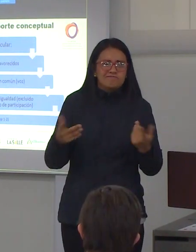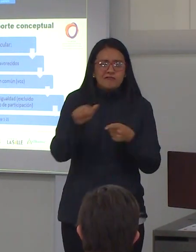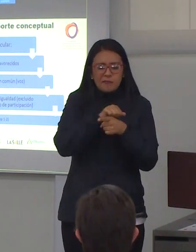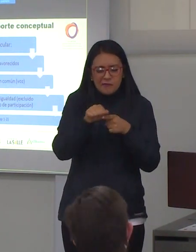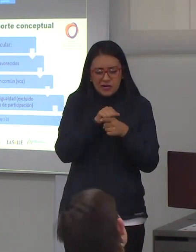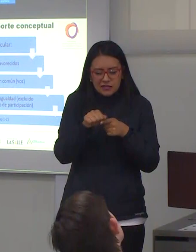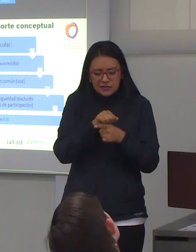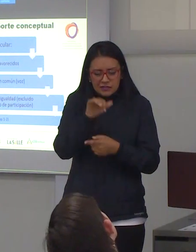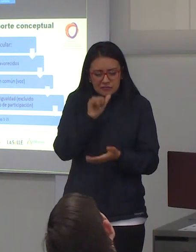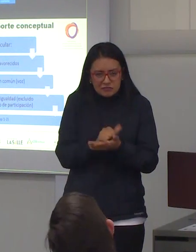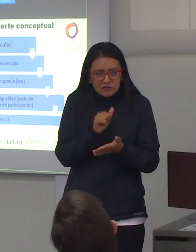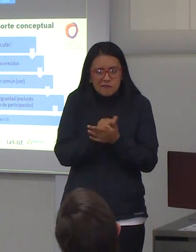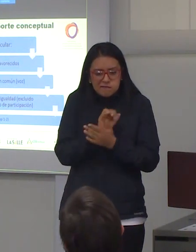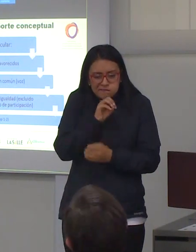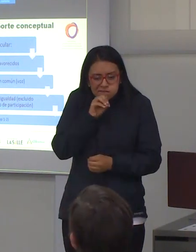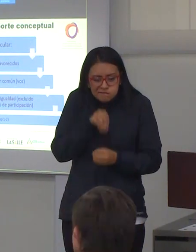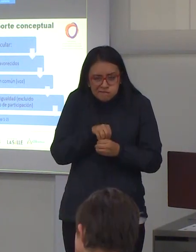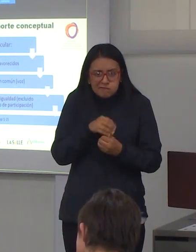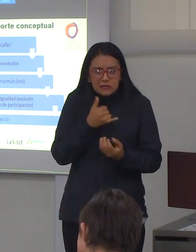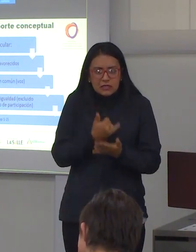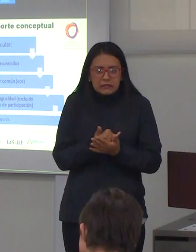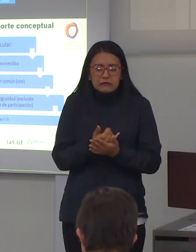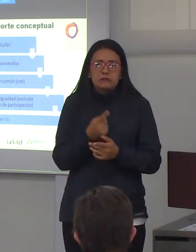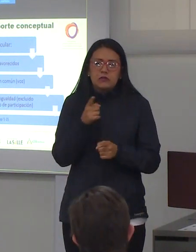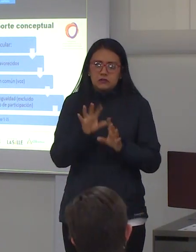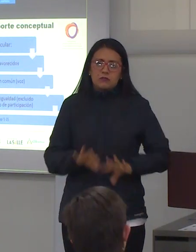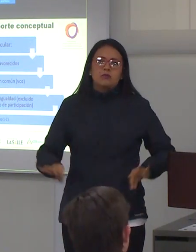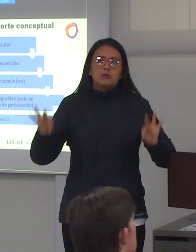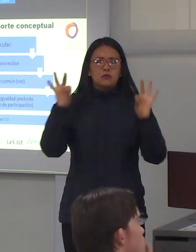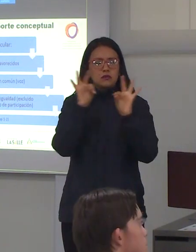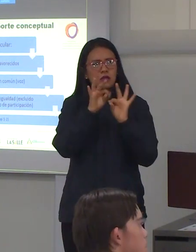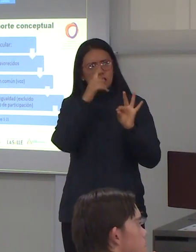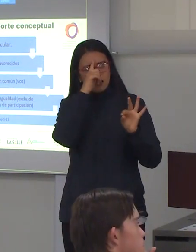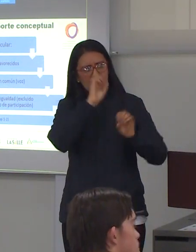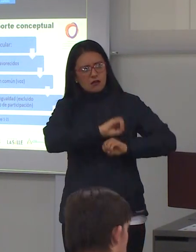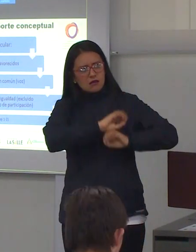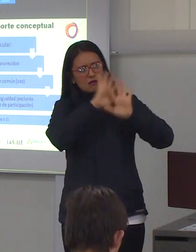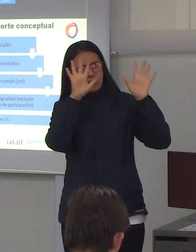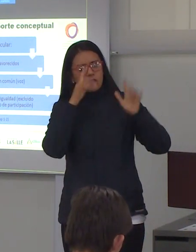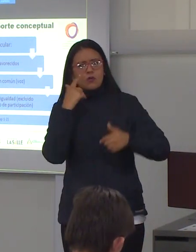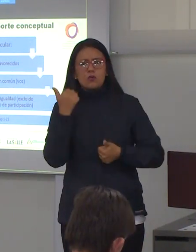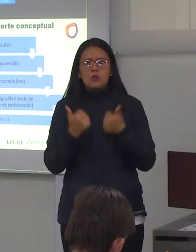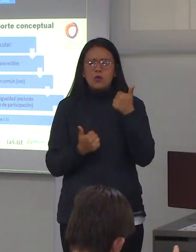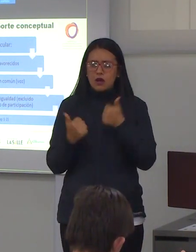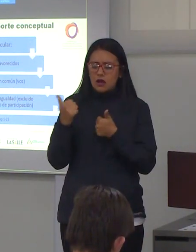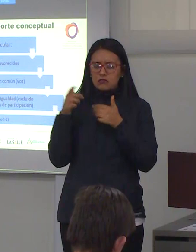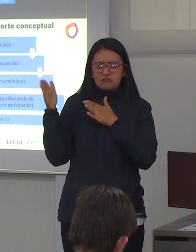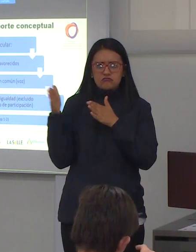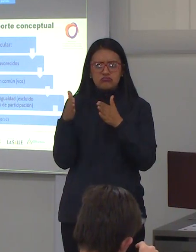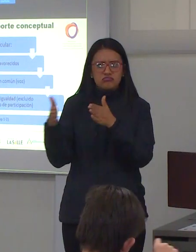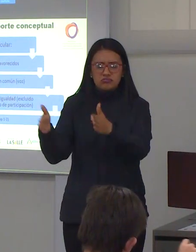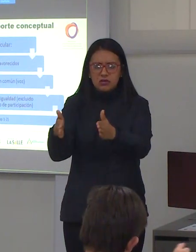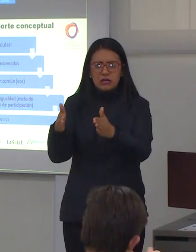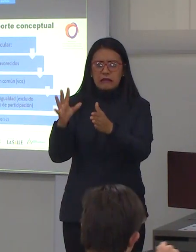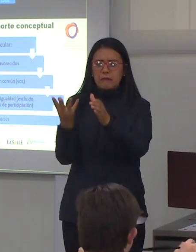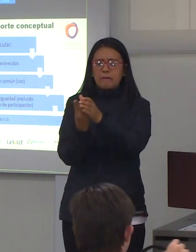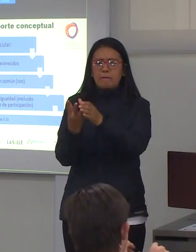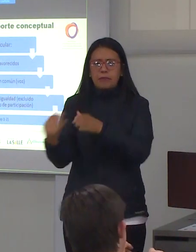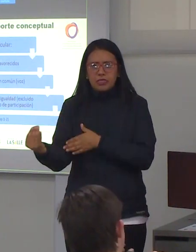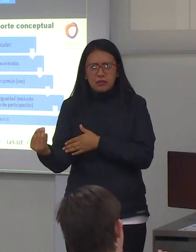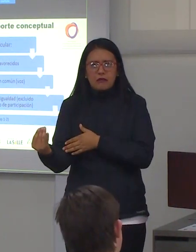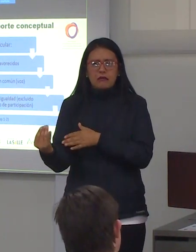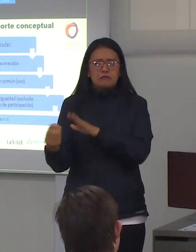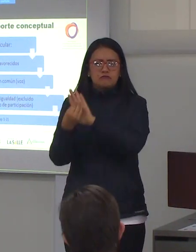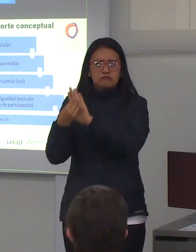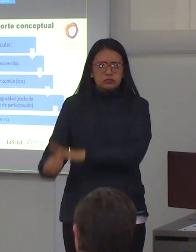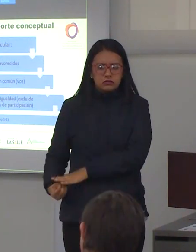prácticas internas. Entonces, es muy importante tener claro cuál ha sido esa trayectoria en términos de la exclusión y la